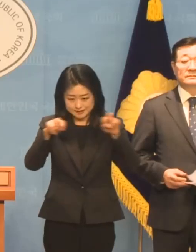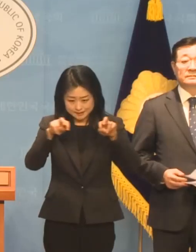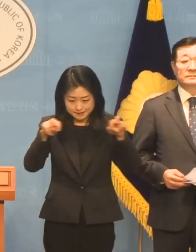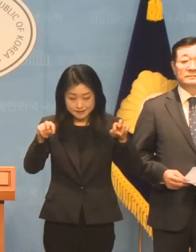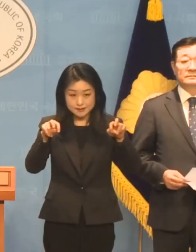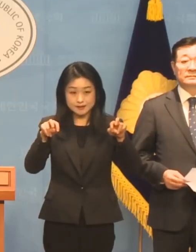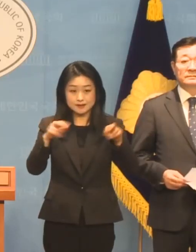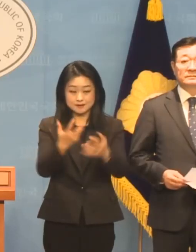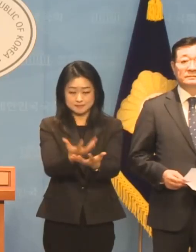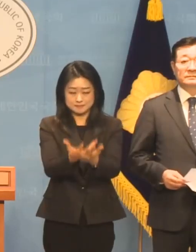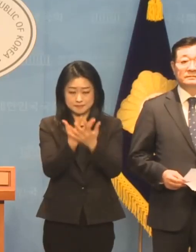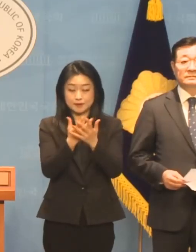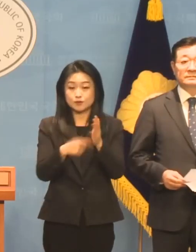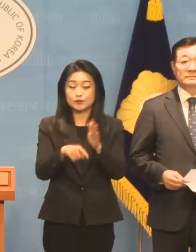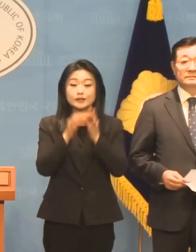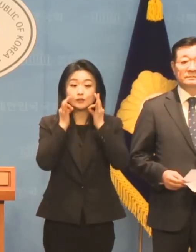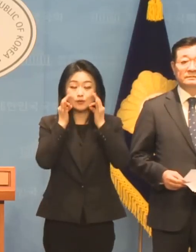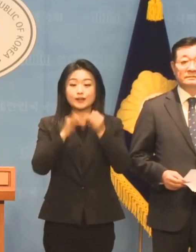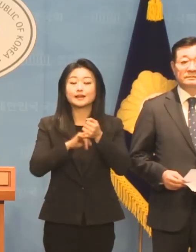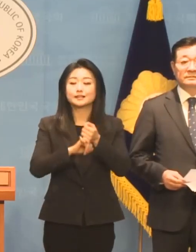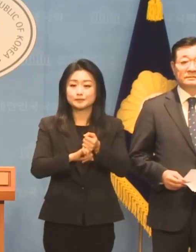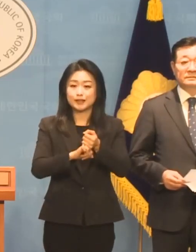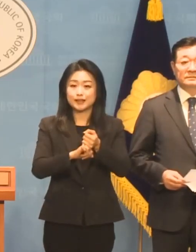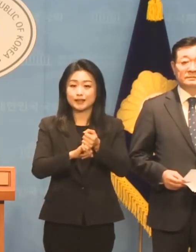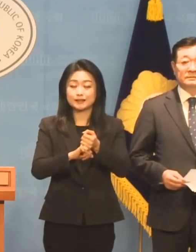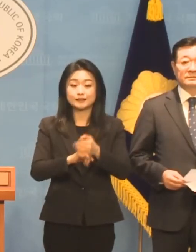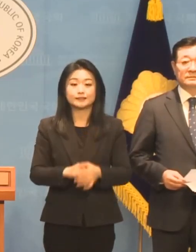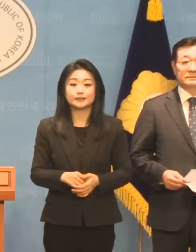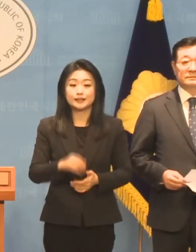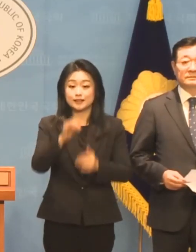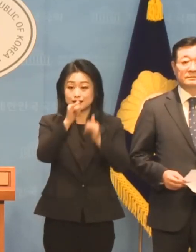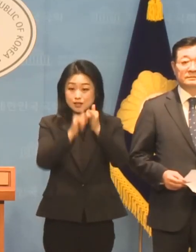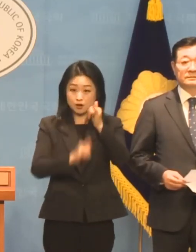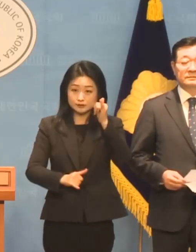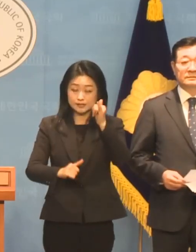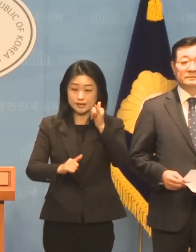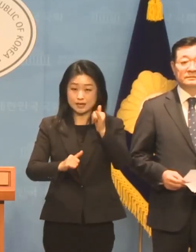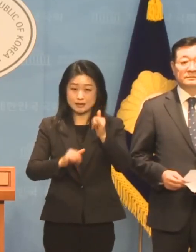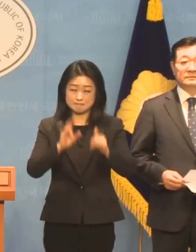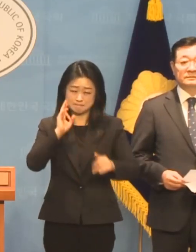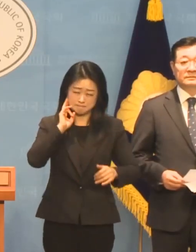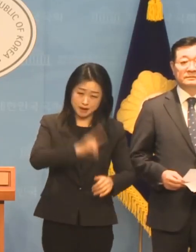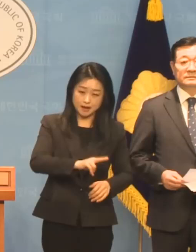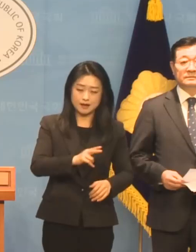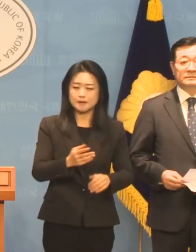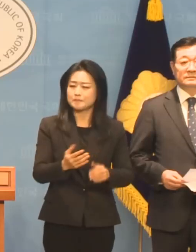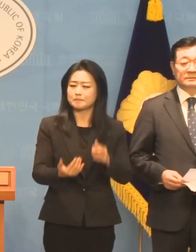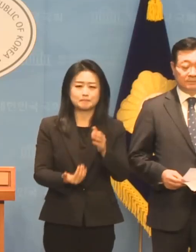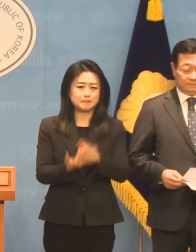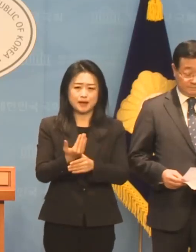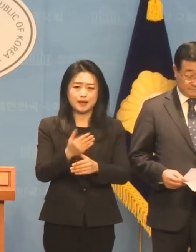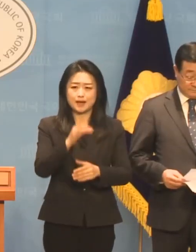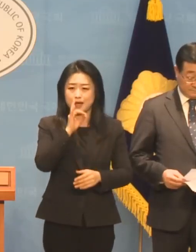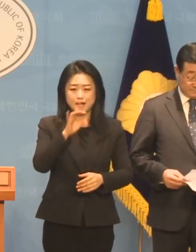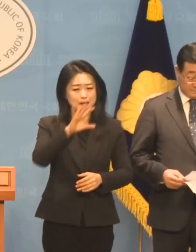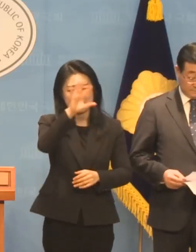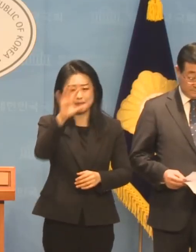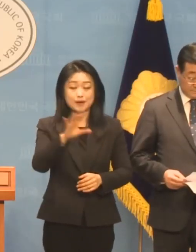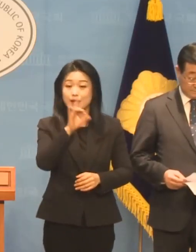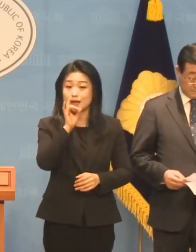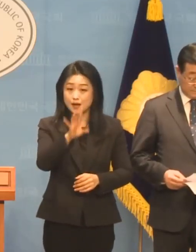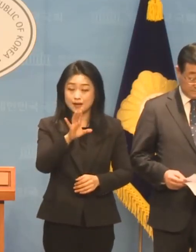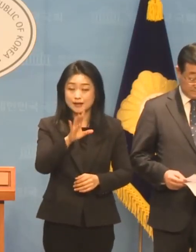것에 진력을 다하겠습니다. 이 땅의 비극적인 역사가 다시는 반복되지 않도록 진상을